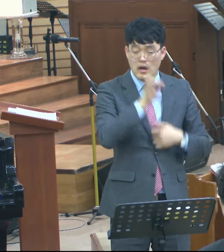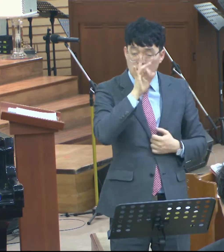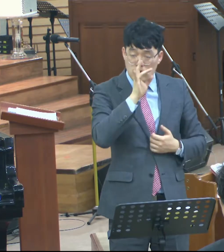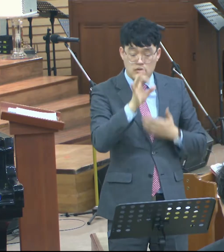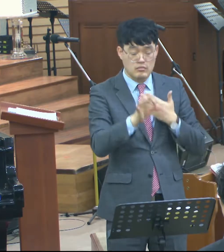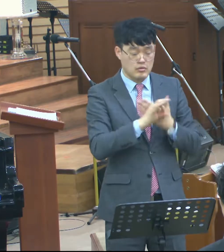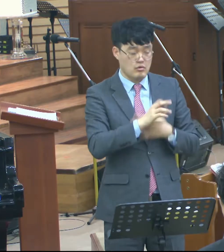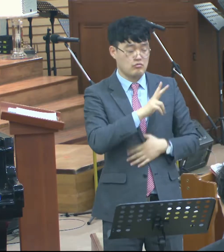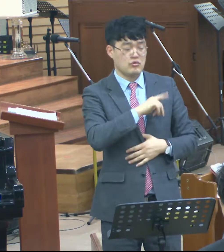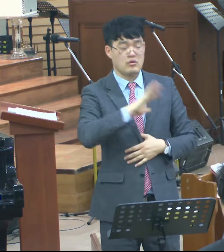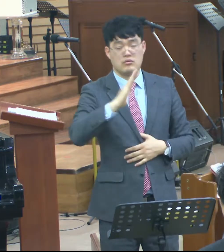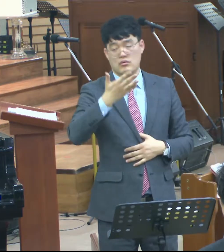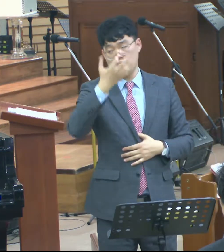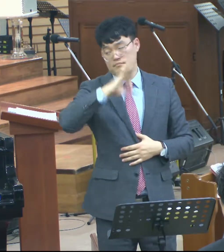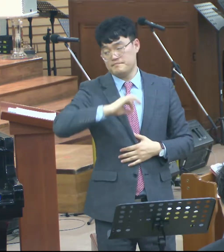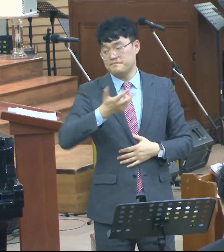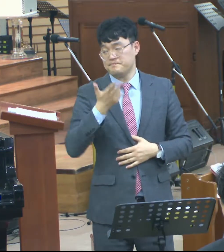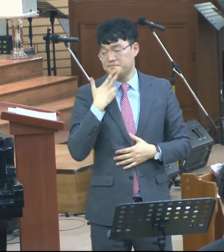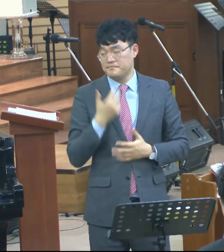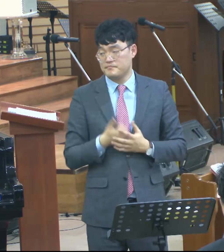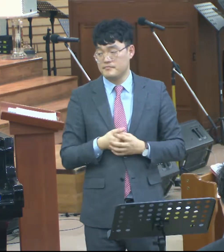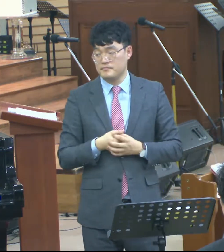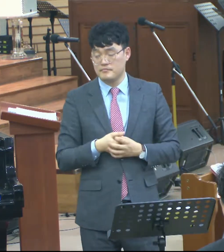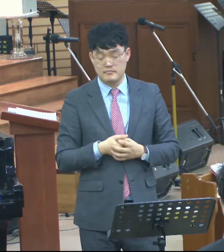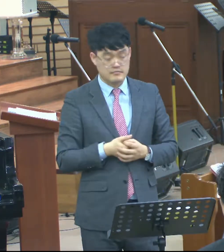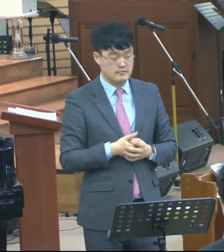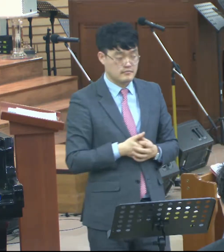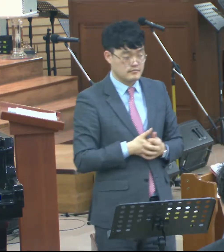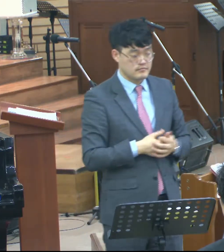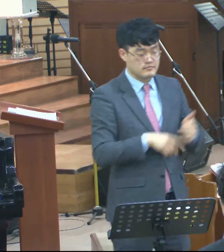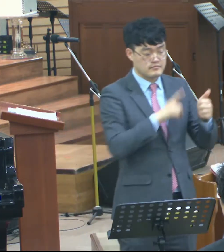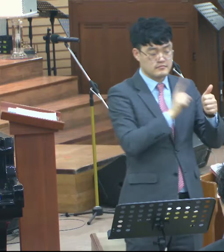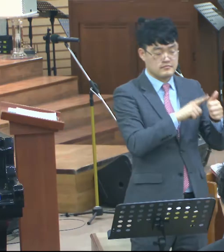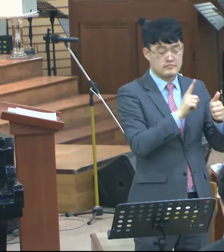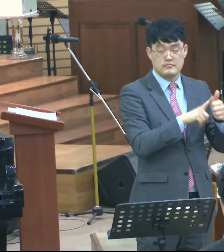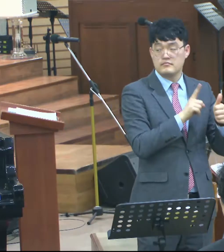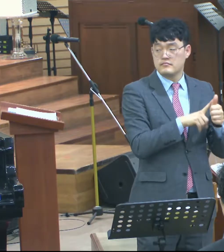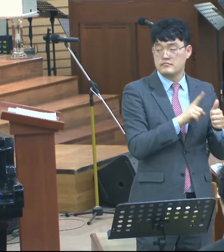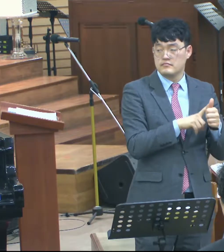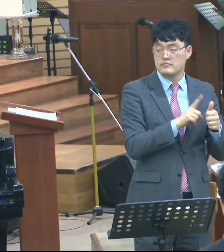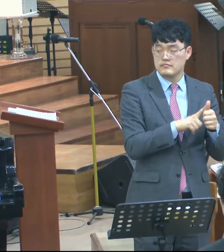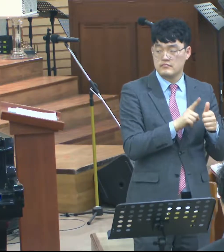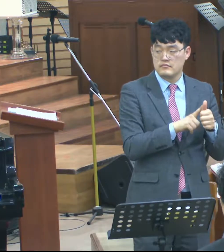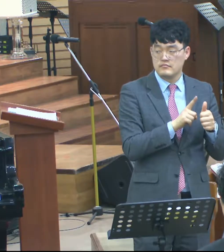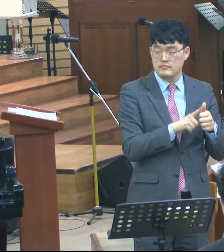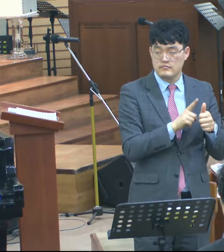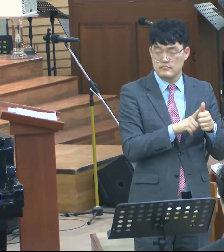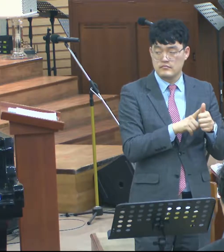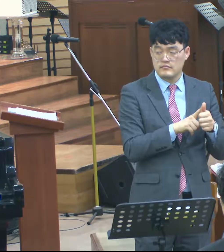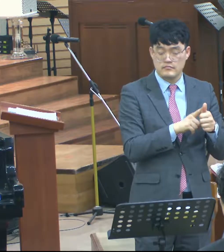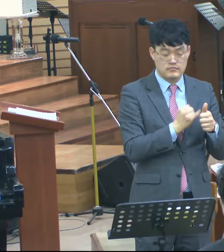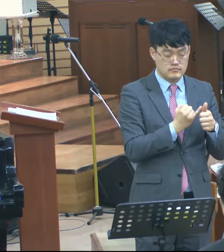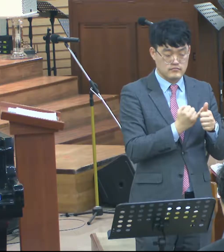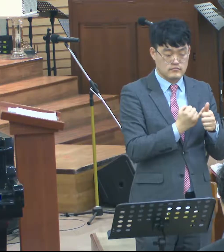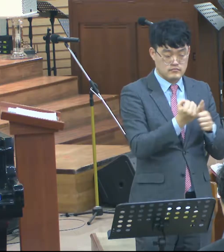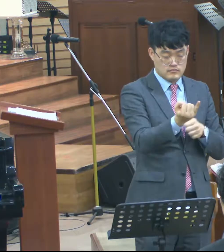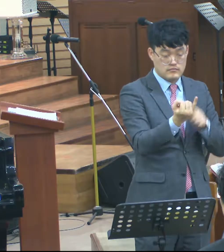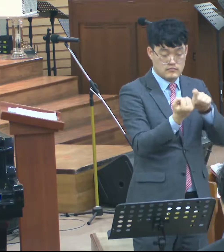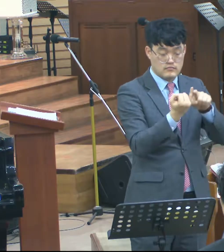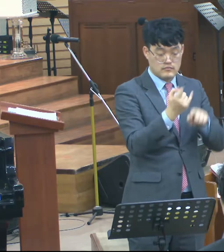아합의 부인 이세벨은 이스라엘 장로들에게, 귀족들에게 편지를 했죠. 내용이 아주 악한 것이었는데 2명의 거짓